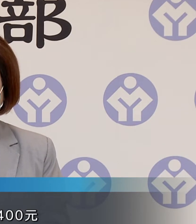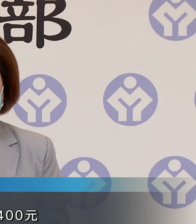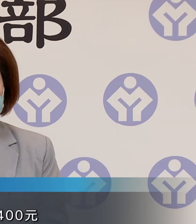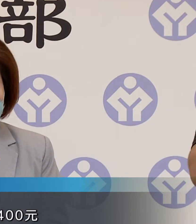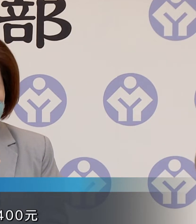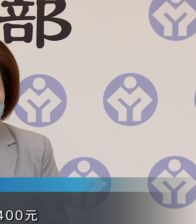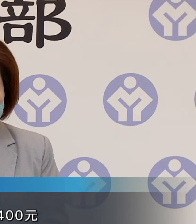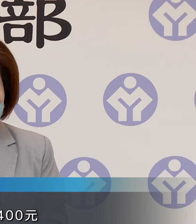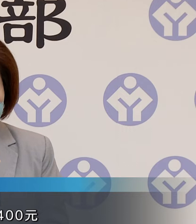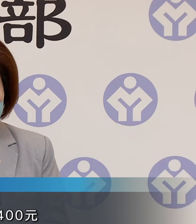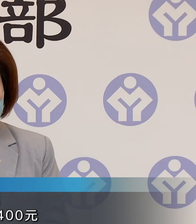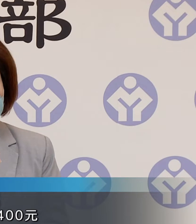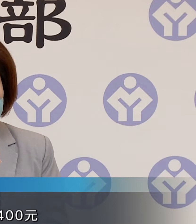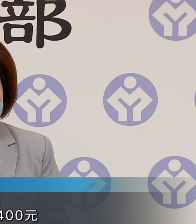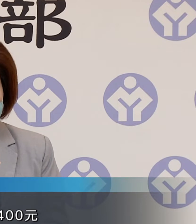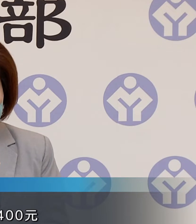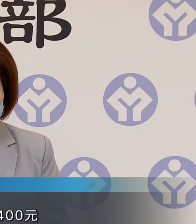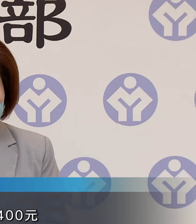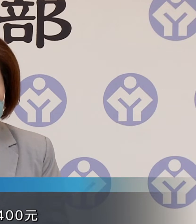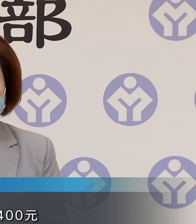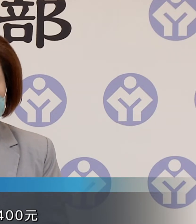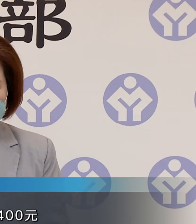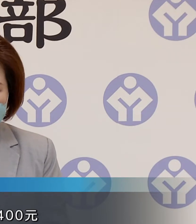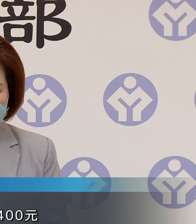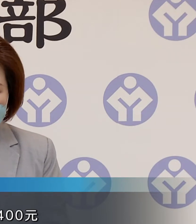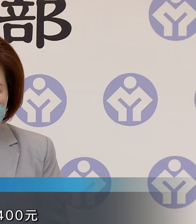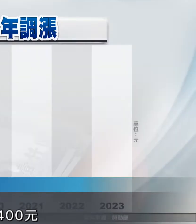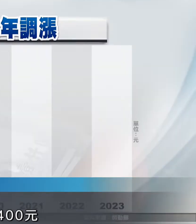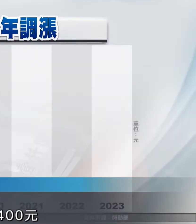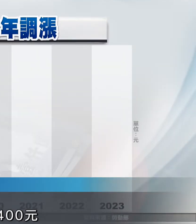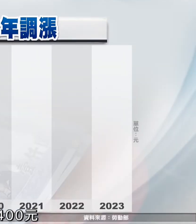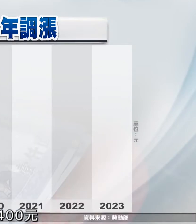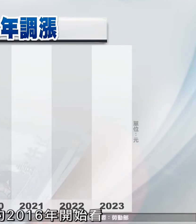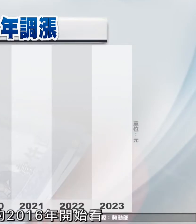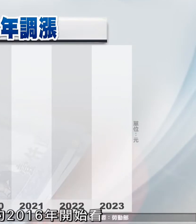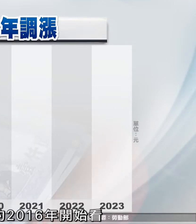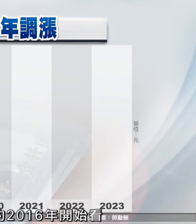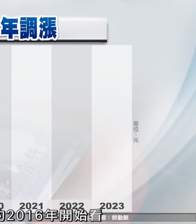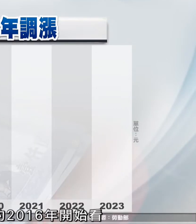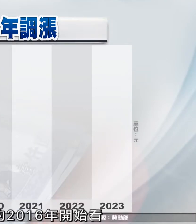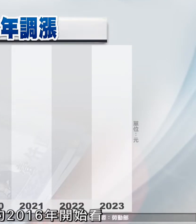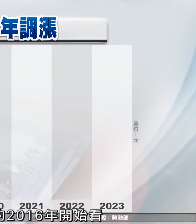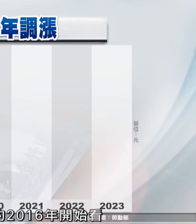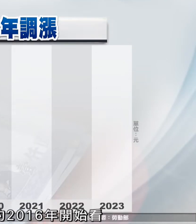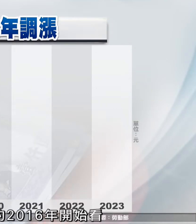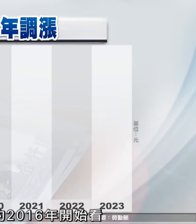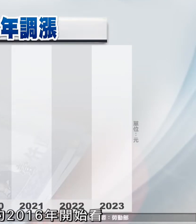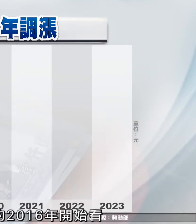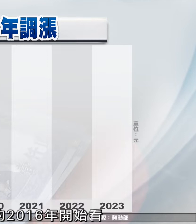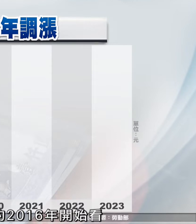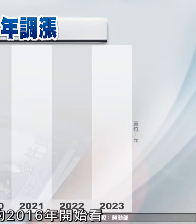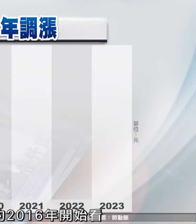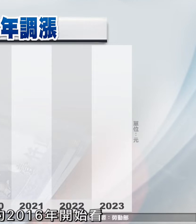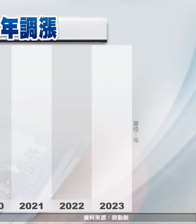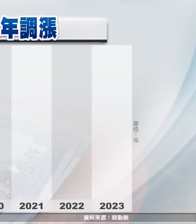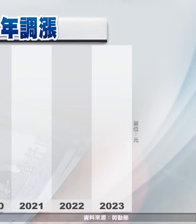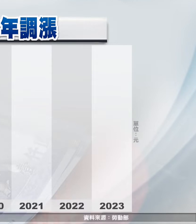哈，抓一个整数哈，就是26400。 从蔡英文就任总统的2016年开始看，连同这一次会议在